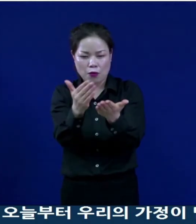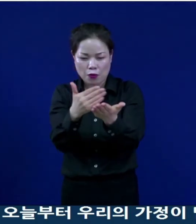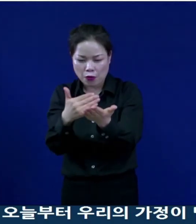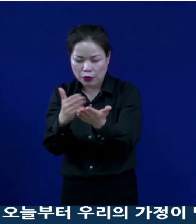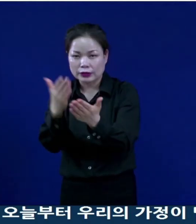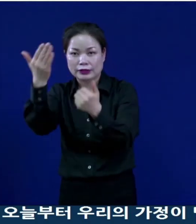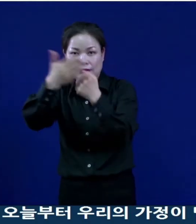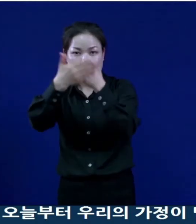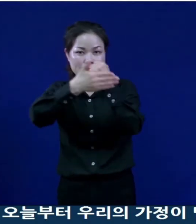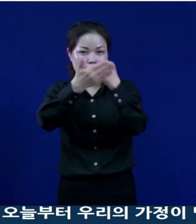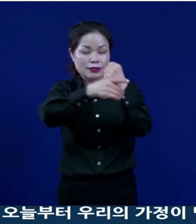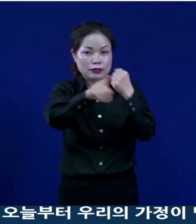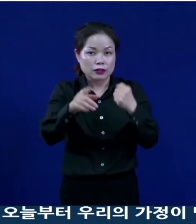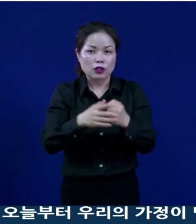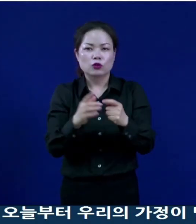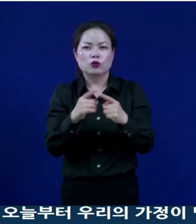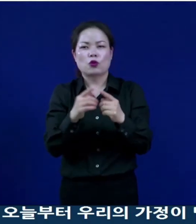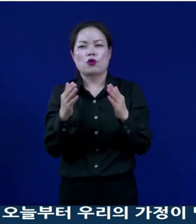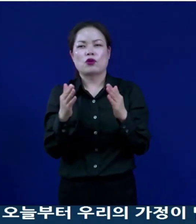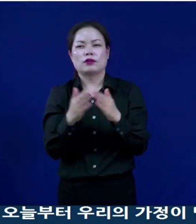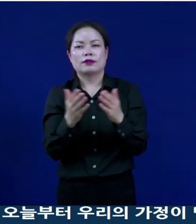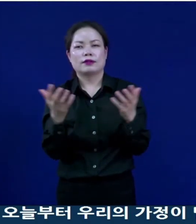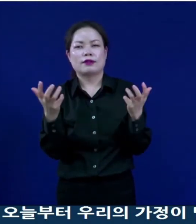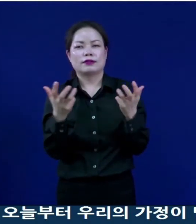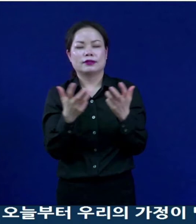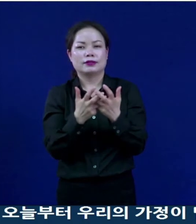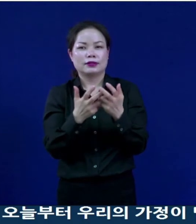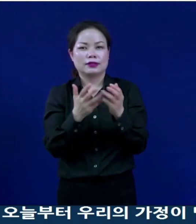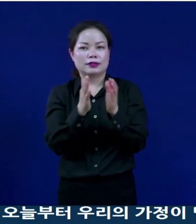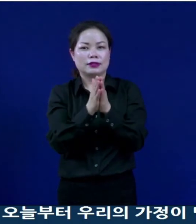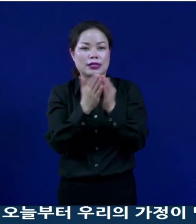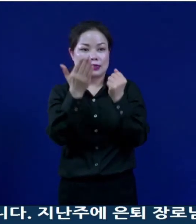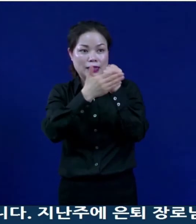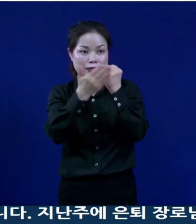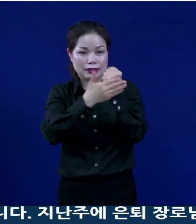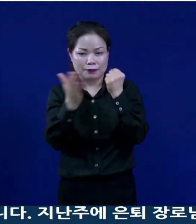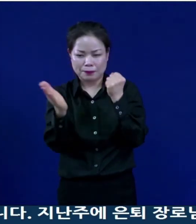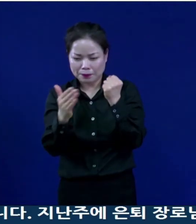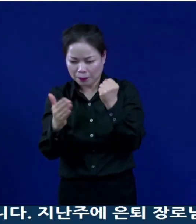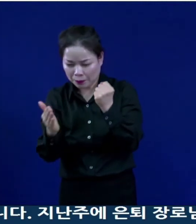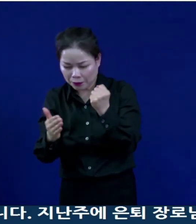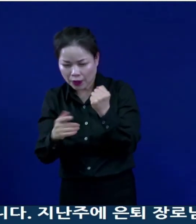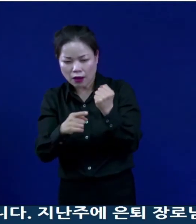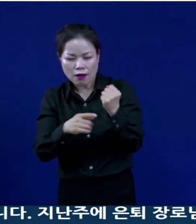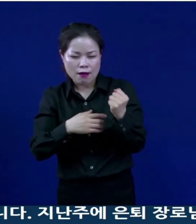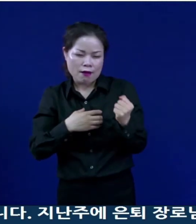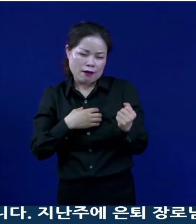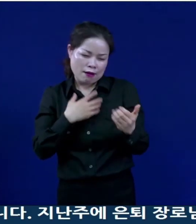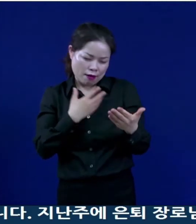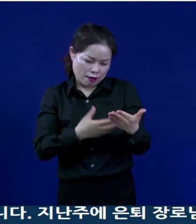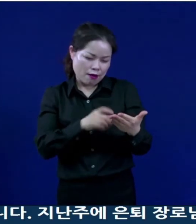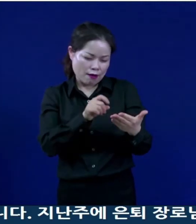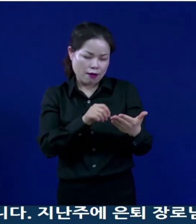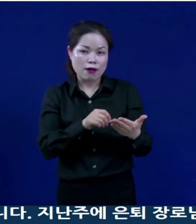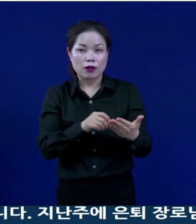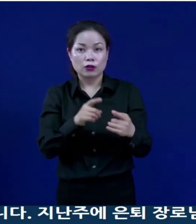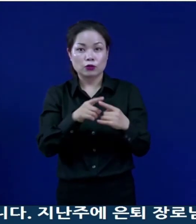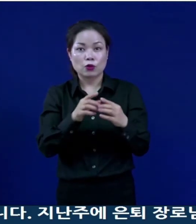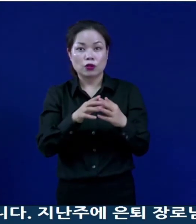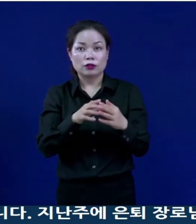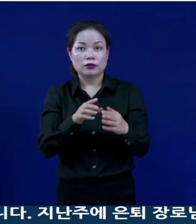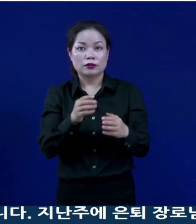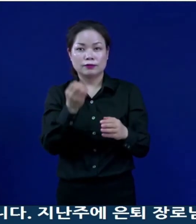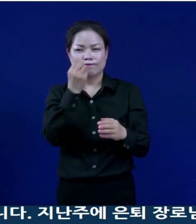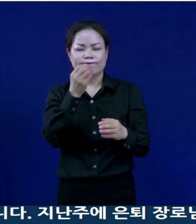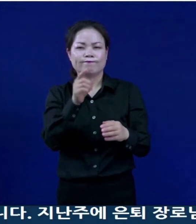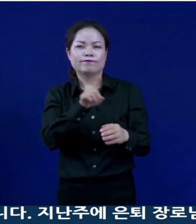보여주셨습니다. 교회 사진들이 가득한 사진첩이었습니다. 마음에 참 감동이 있었습니다. 교회를